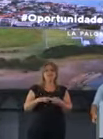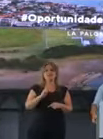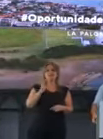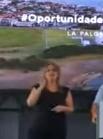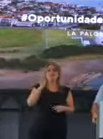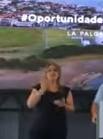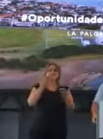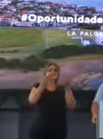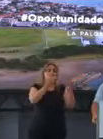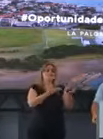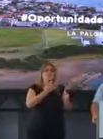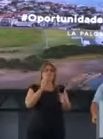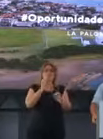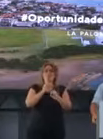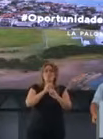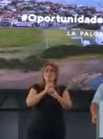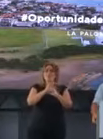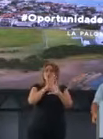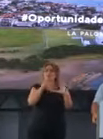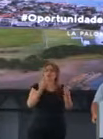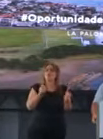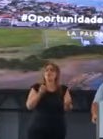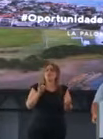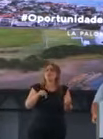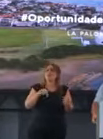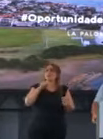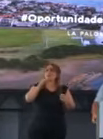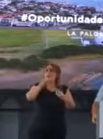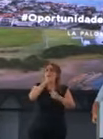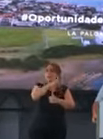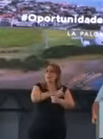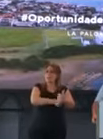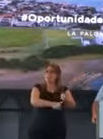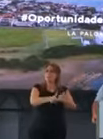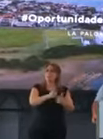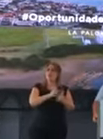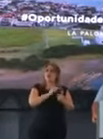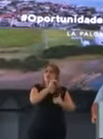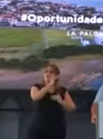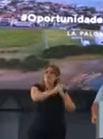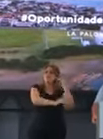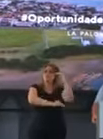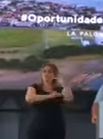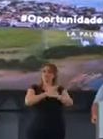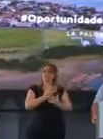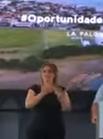Este testimonio vivo del cambio, este testimonio vivo de la evolución,